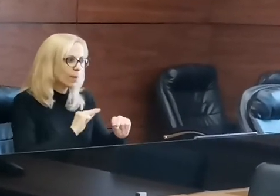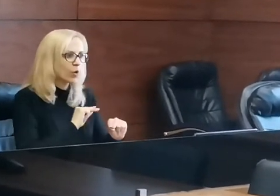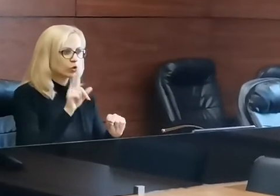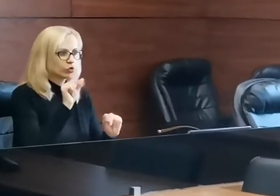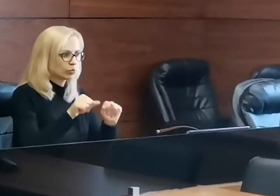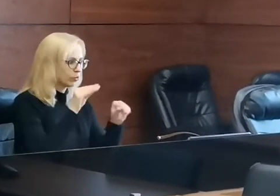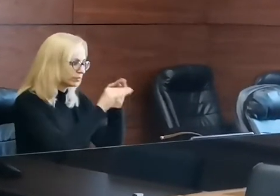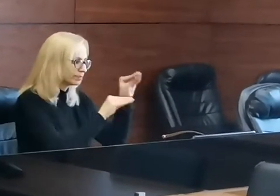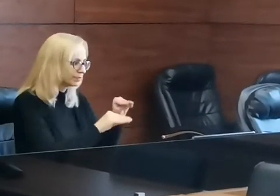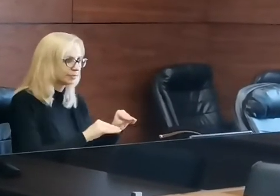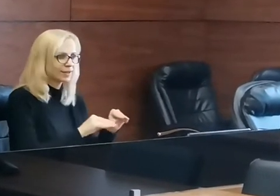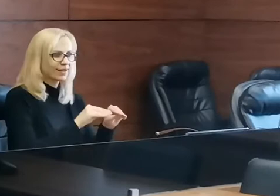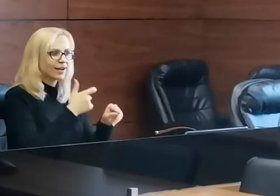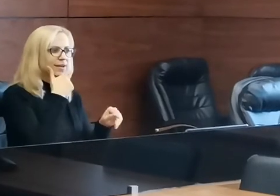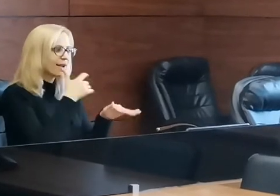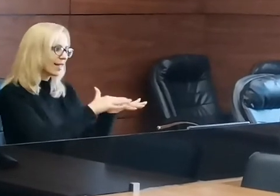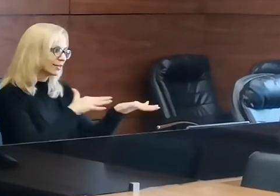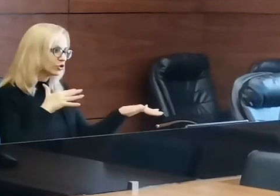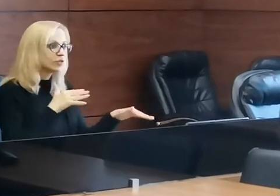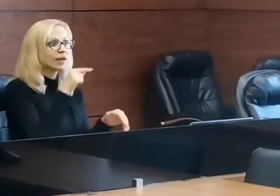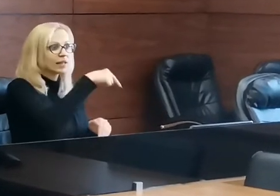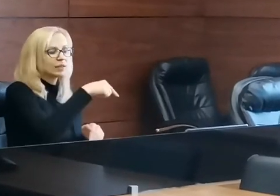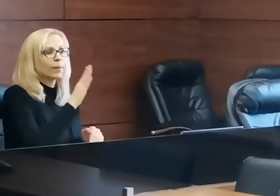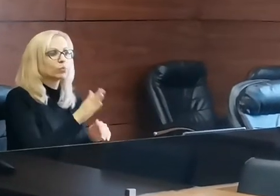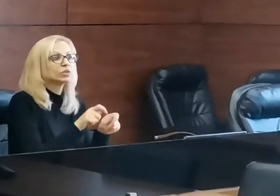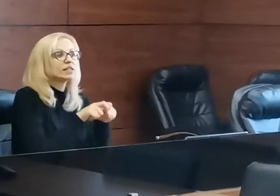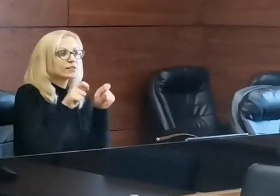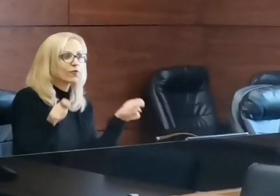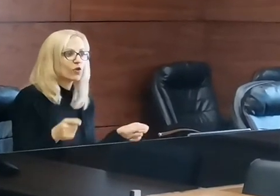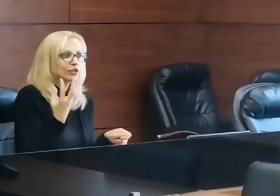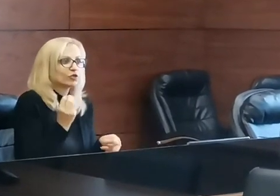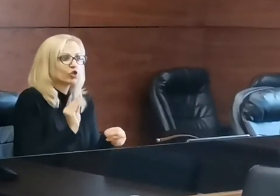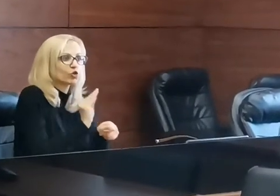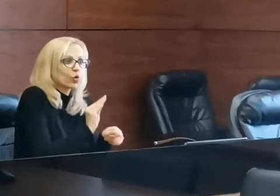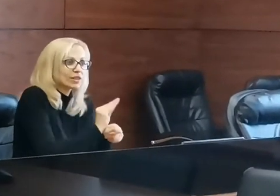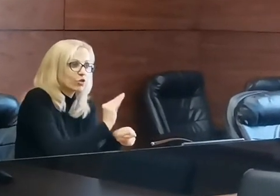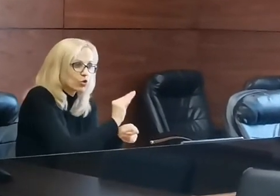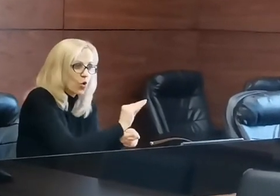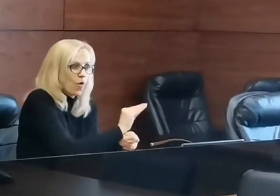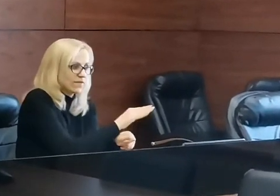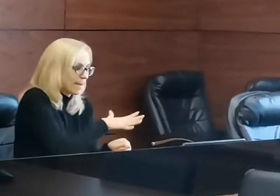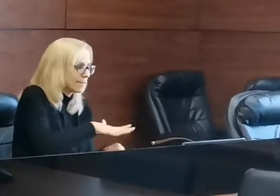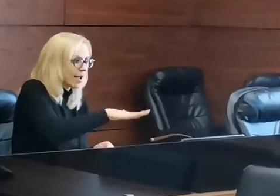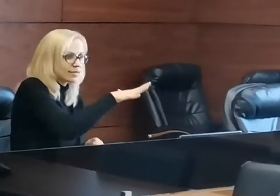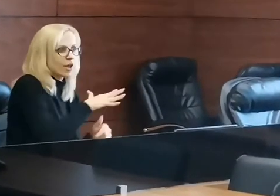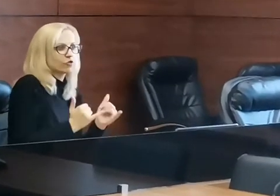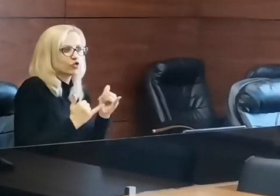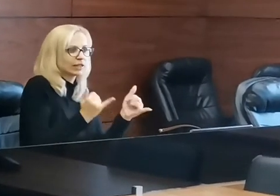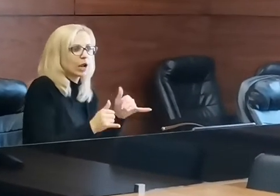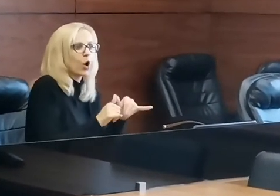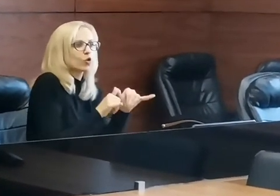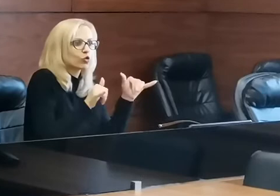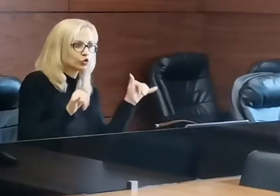глядачів, тобто буде створений ще додатковий майданчик для розширення